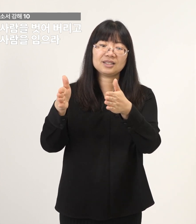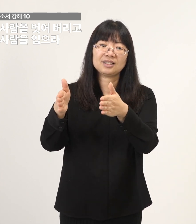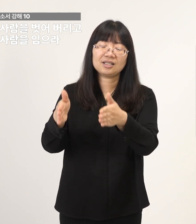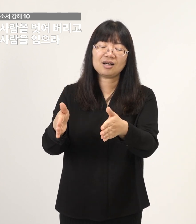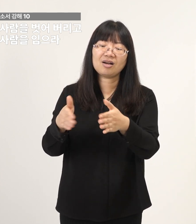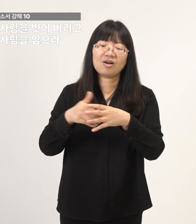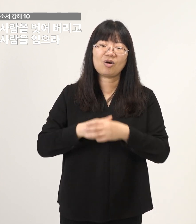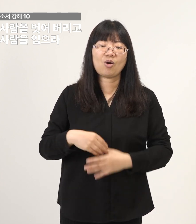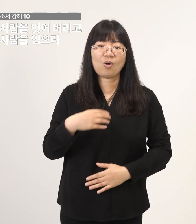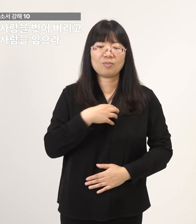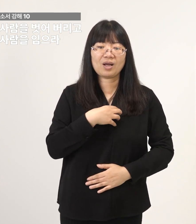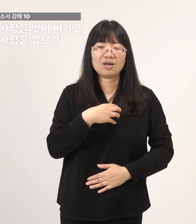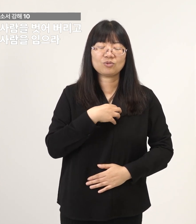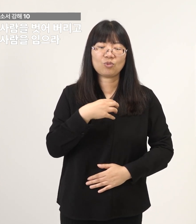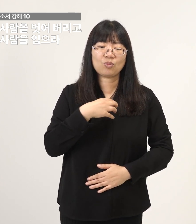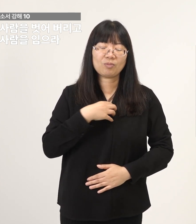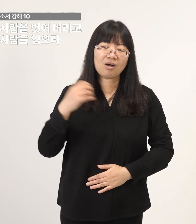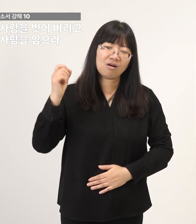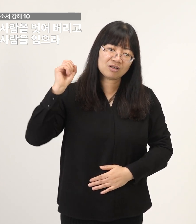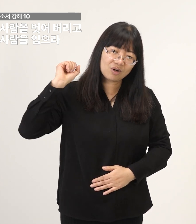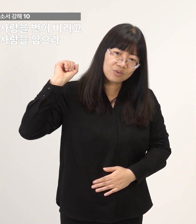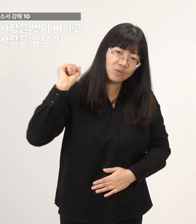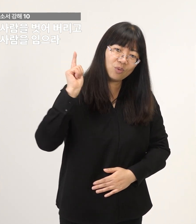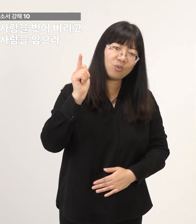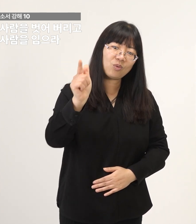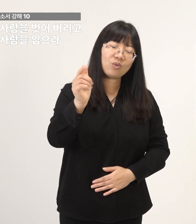따라가는 길 험하고